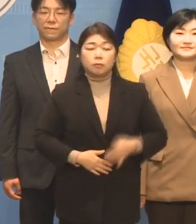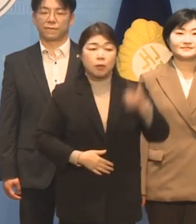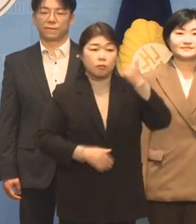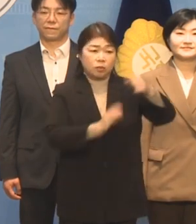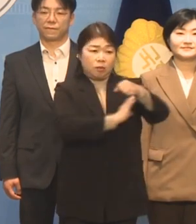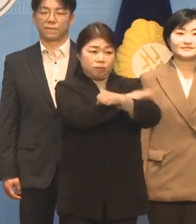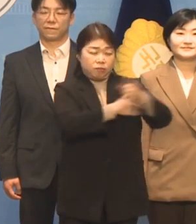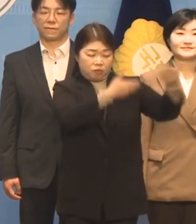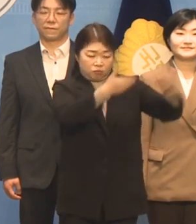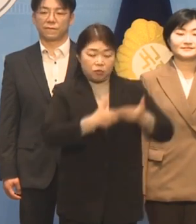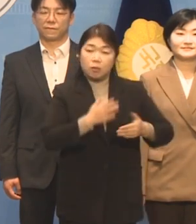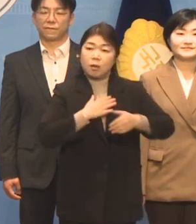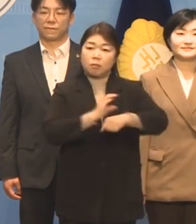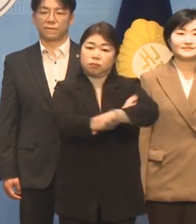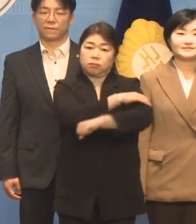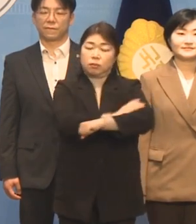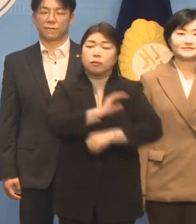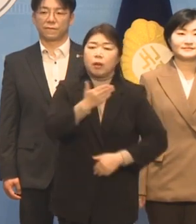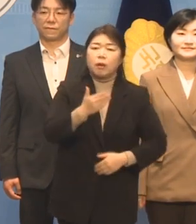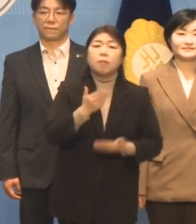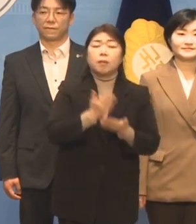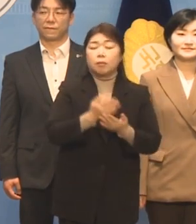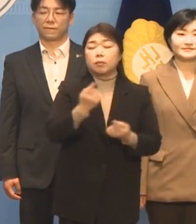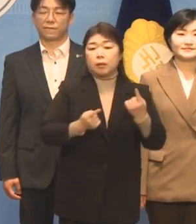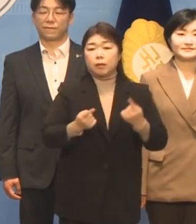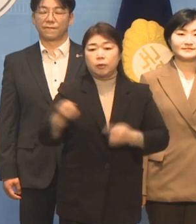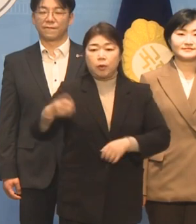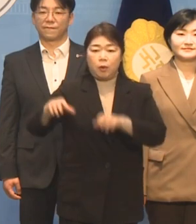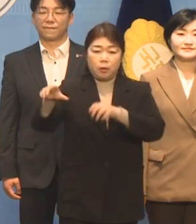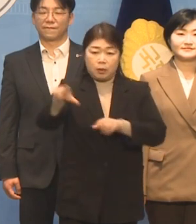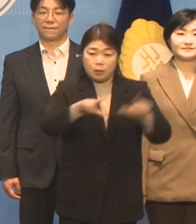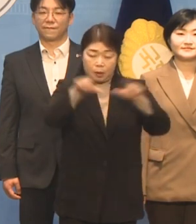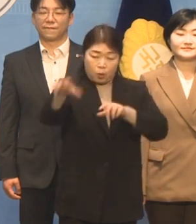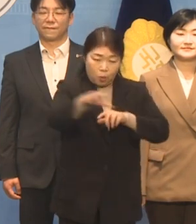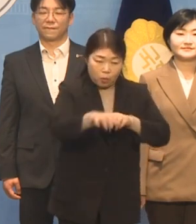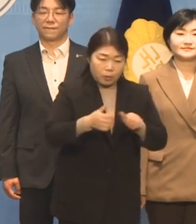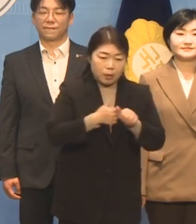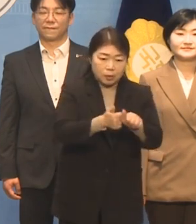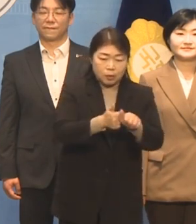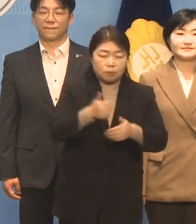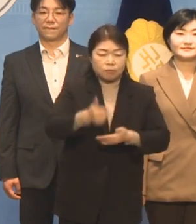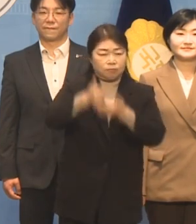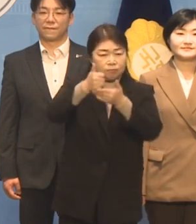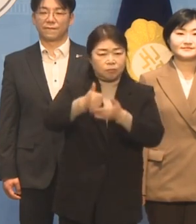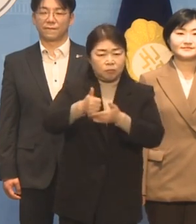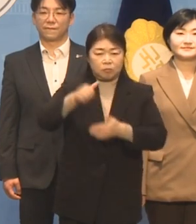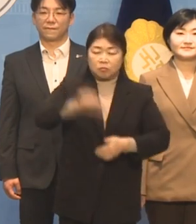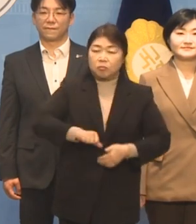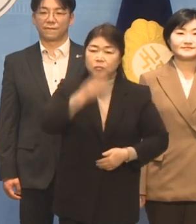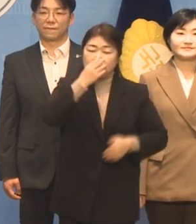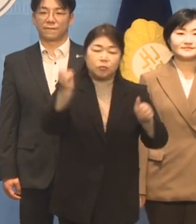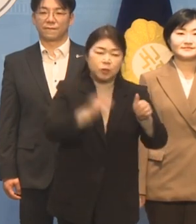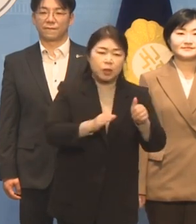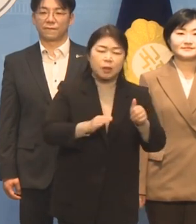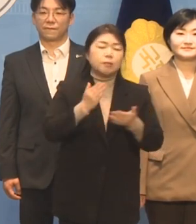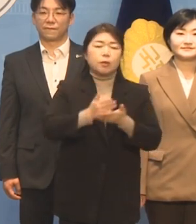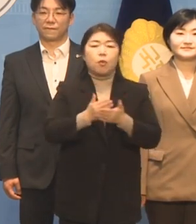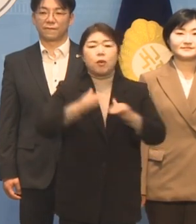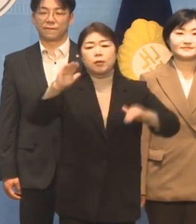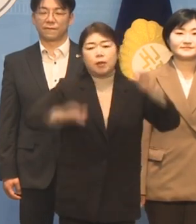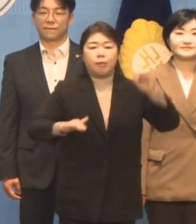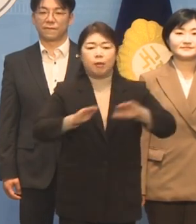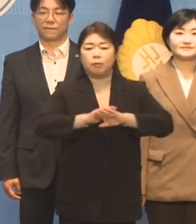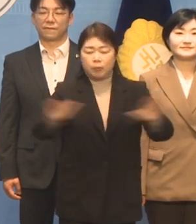대물림되는 세습사회, 거주 지역에 따라 존엄에 필요한 서비스가 불평등한 차별사회를